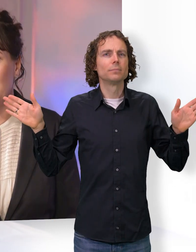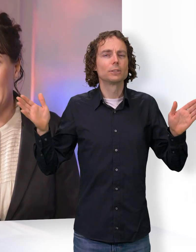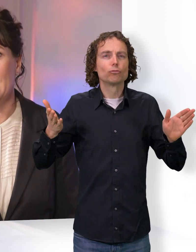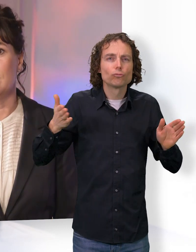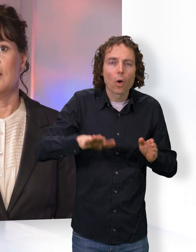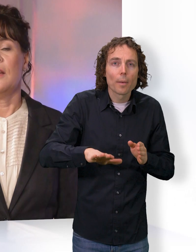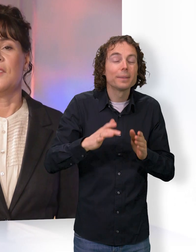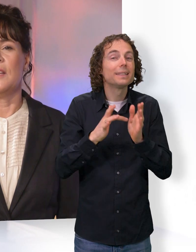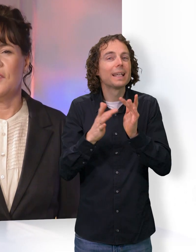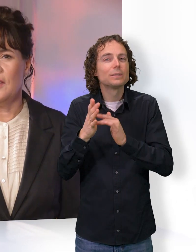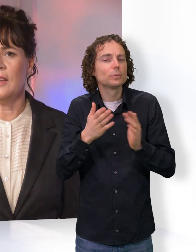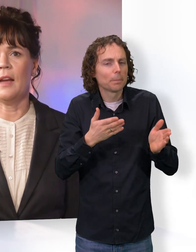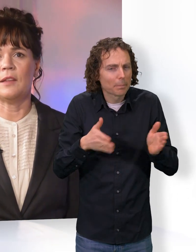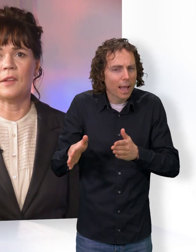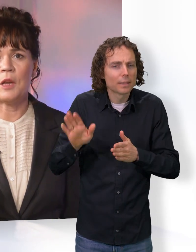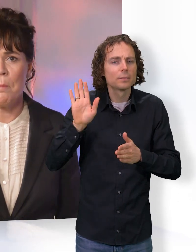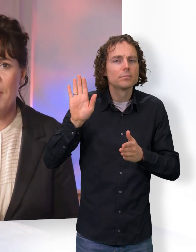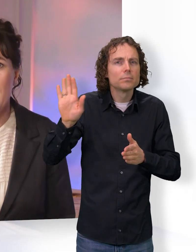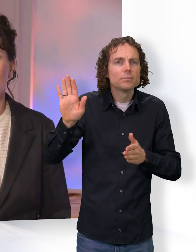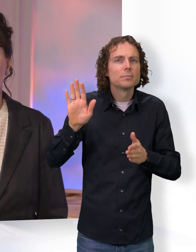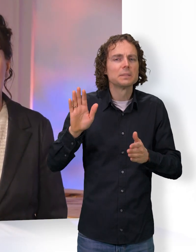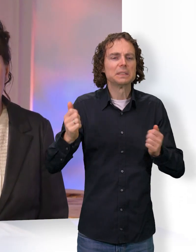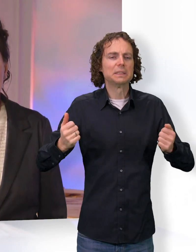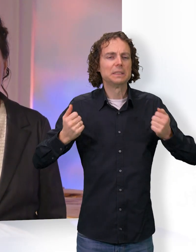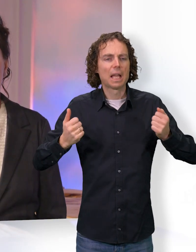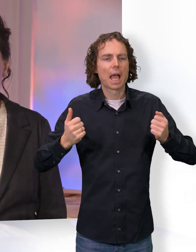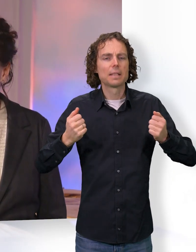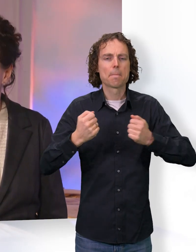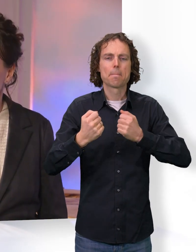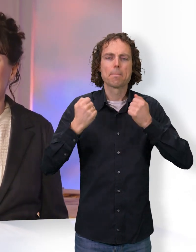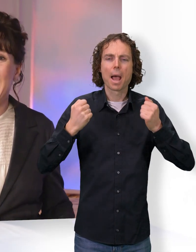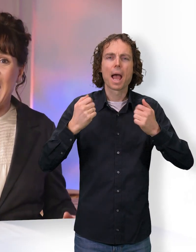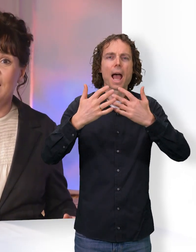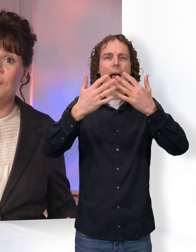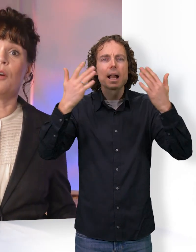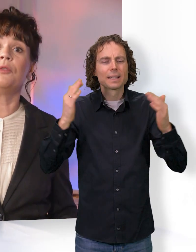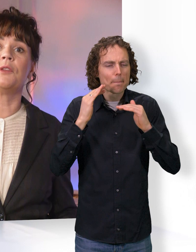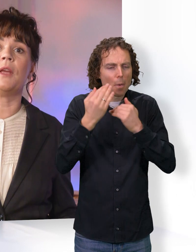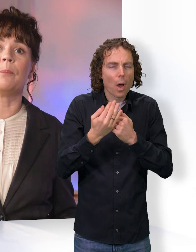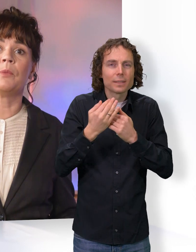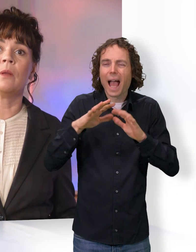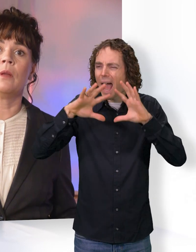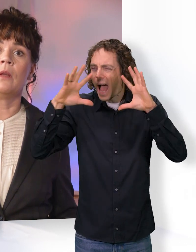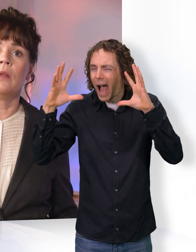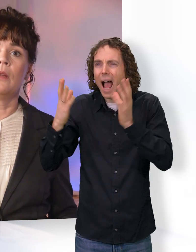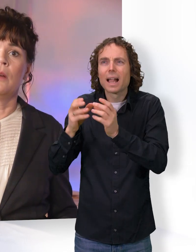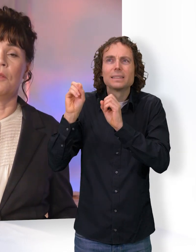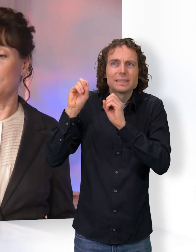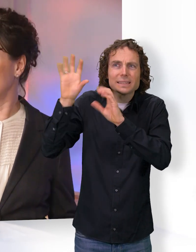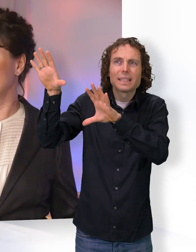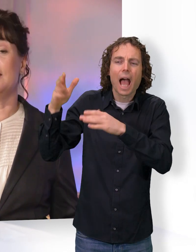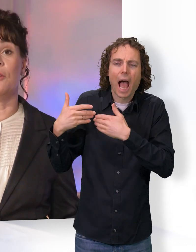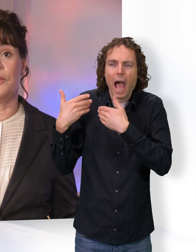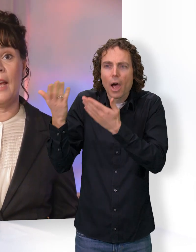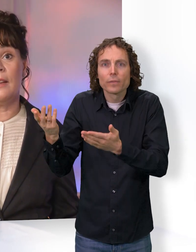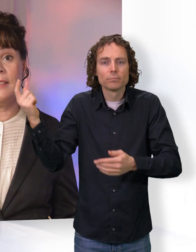Jesus war bereit, seine Sicherheit, seine Macht und Herrlichkeit, die Geborgenheit, alles aufzugeben. Und